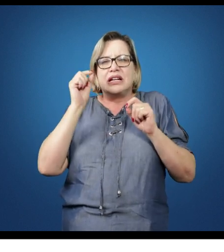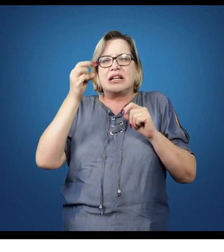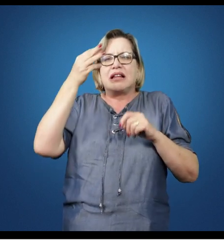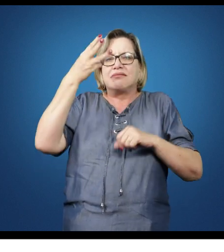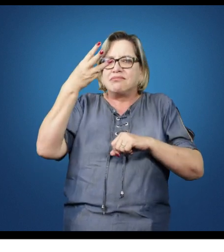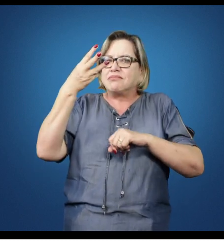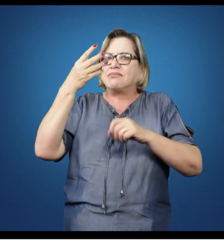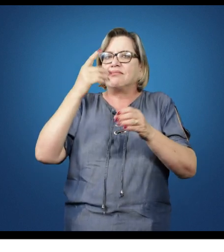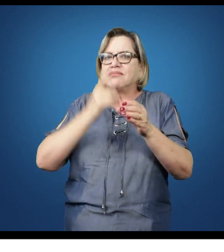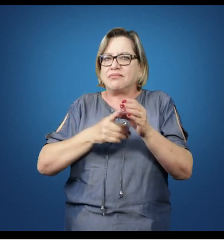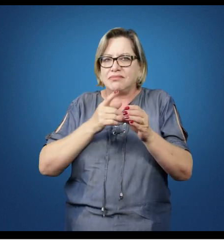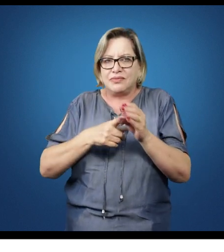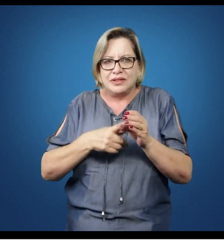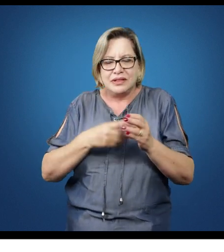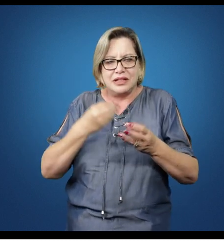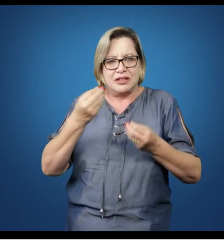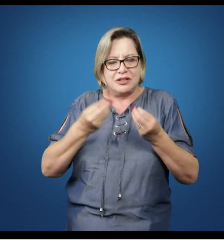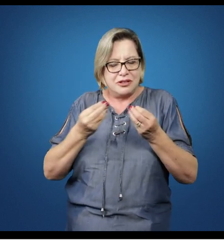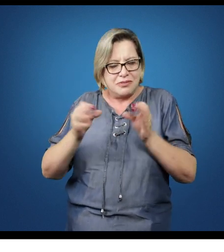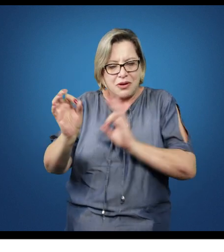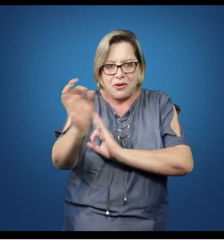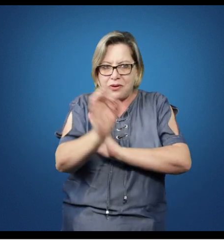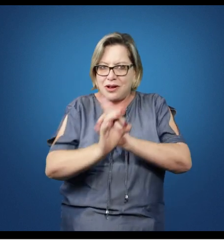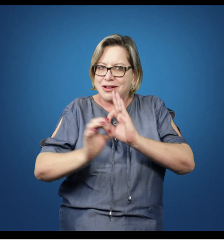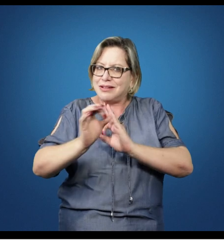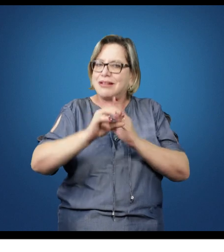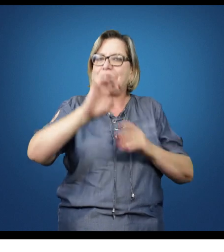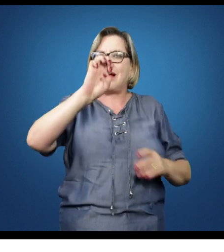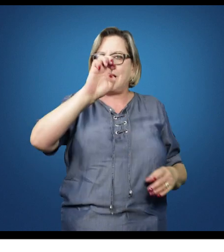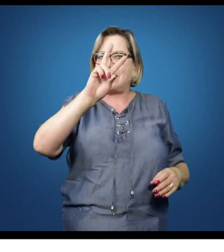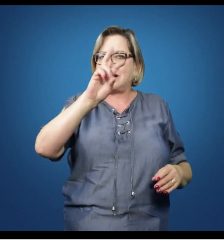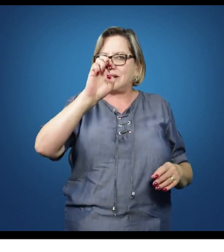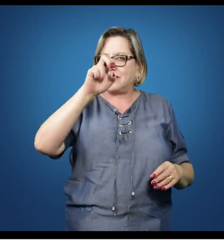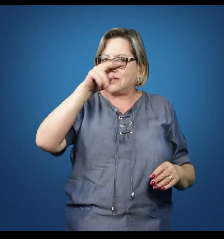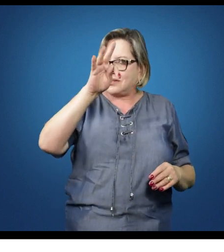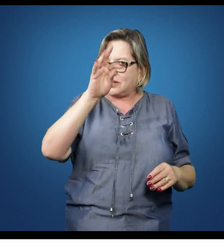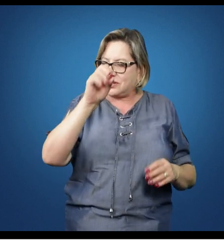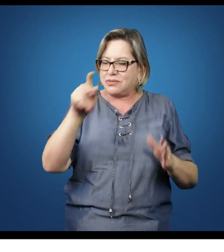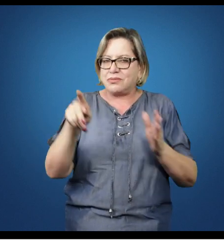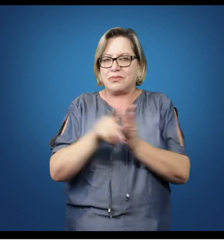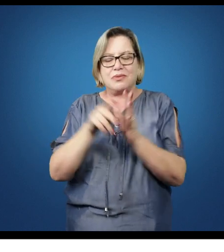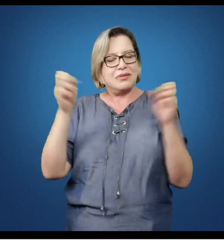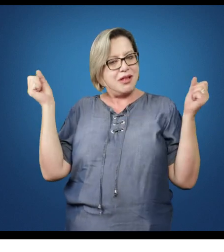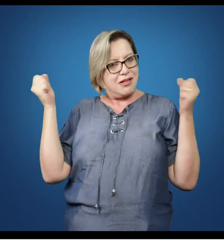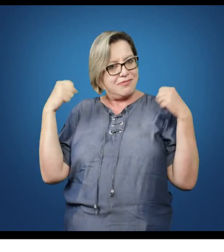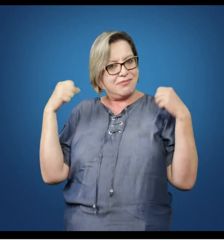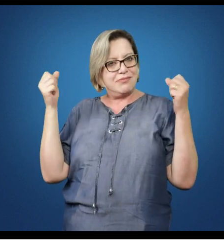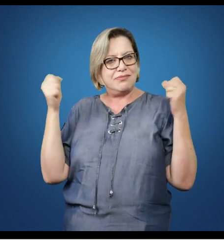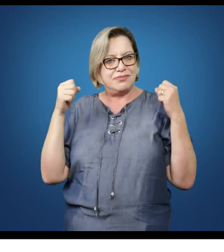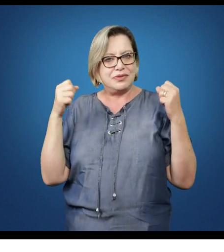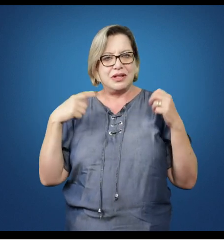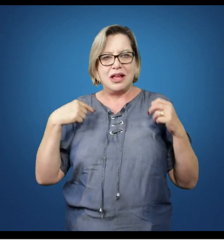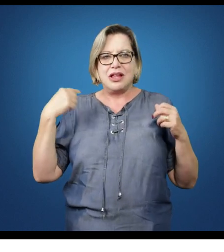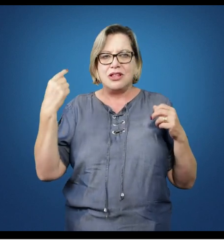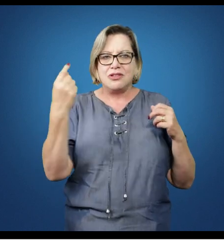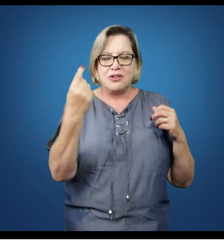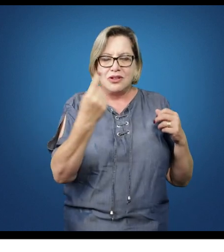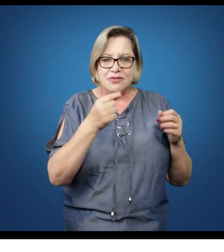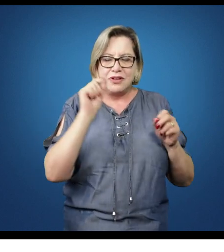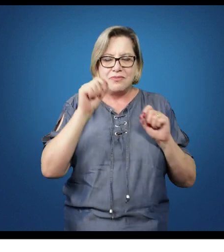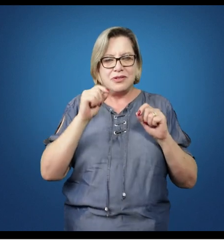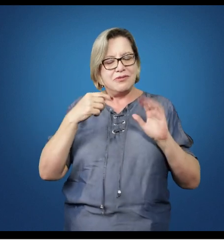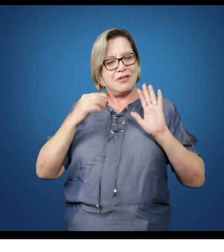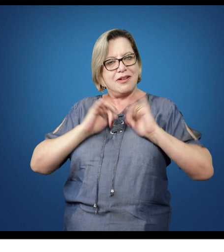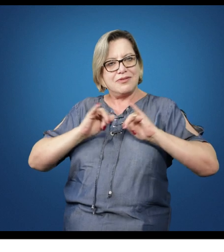com relação à organização de eventos é ligados à educação física nós vamos aí propor